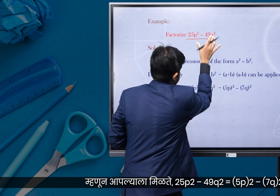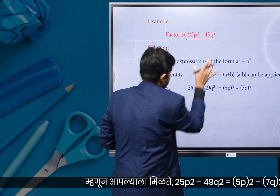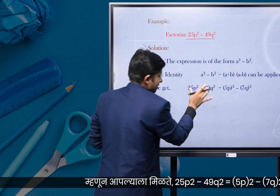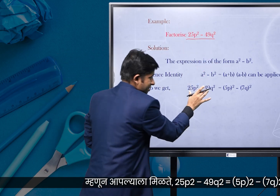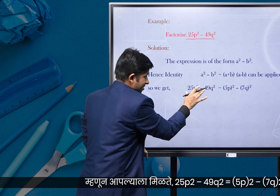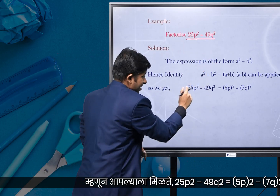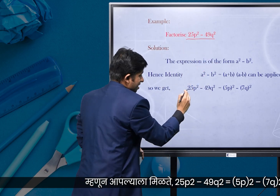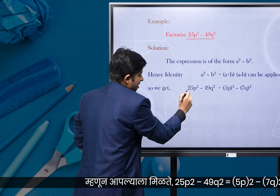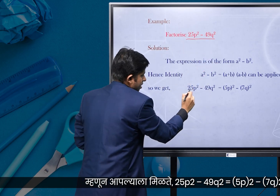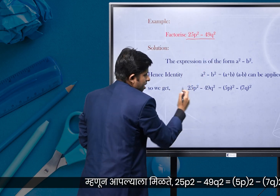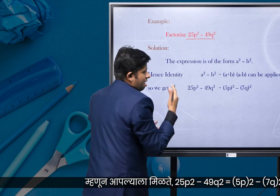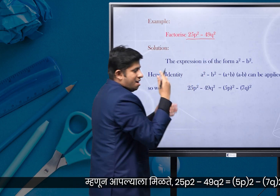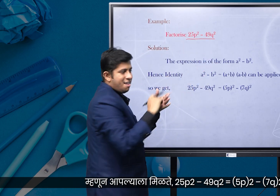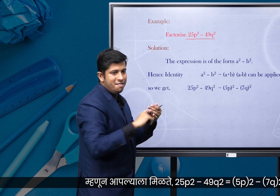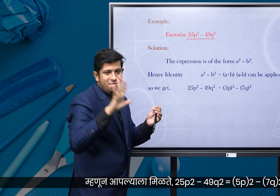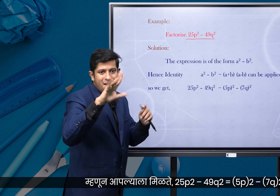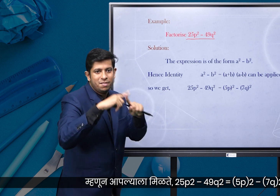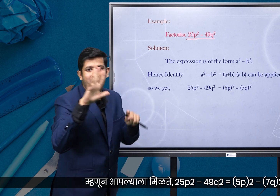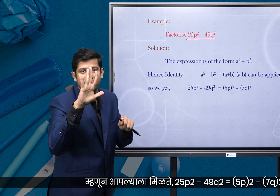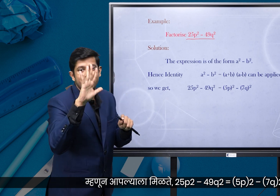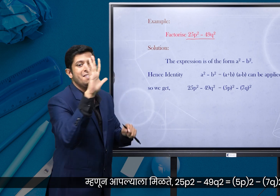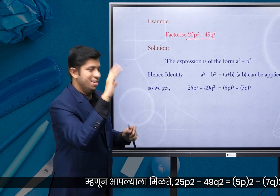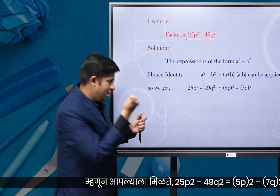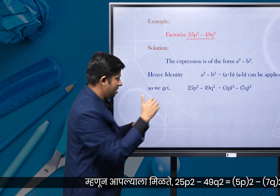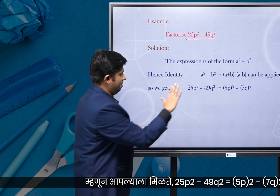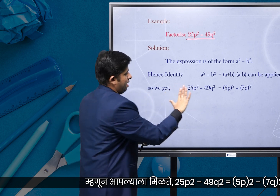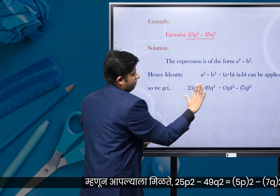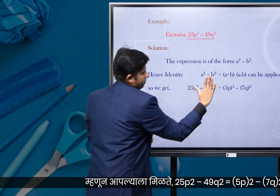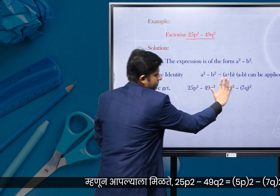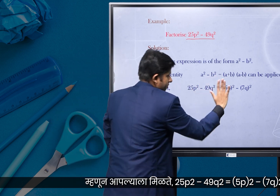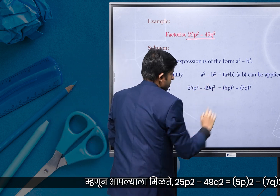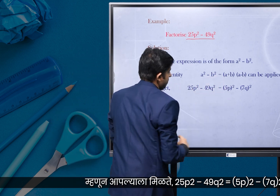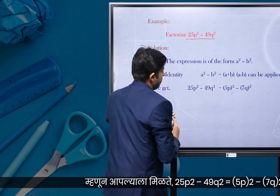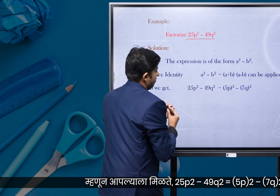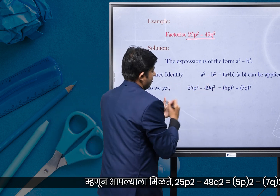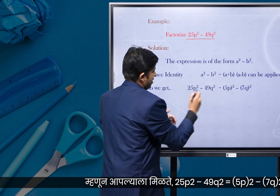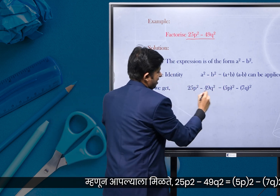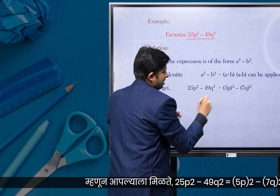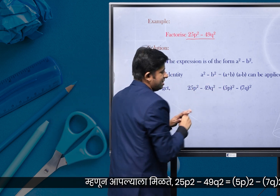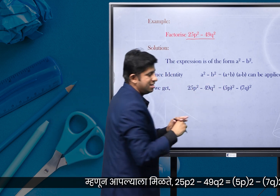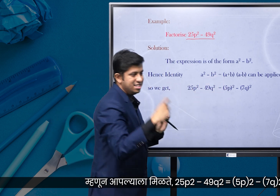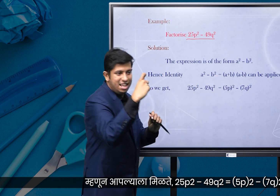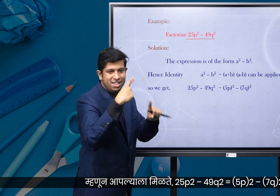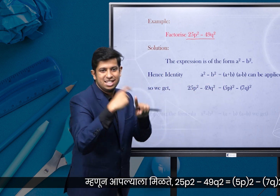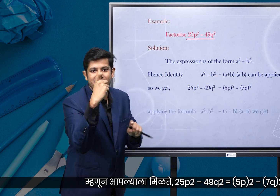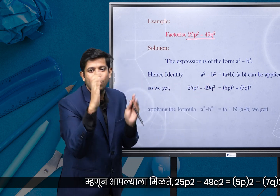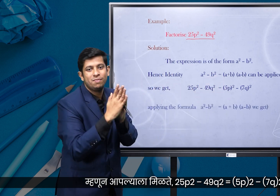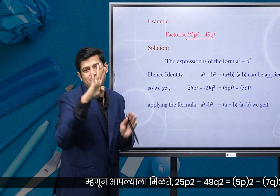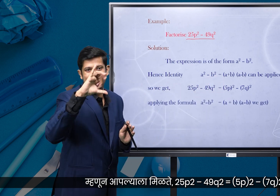म्हणून आपल्याला मिळते 25p वर्ग वजा 49q वर्ग बरोबर 5p चा वर्ग वजा